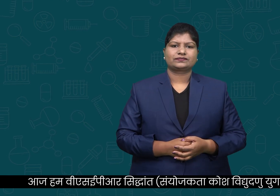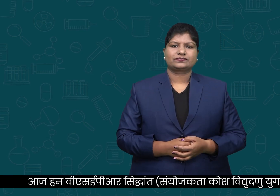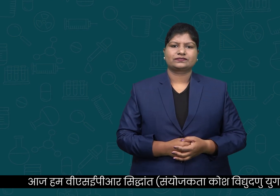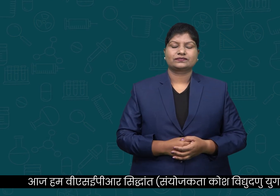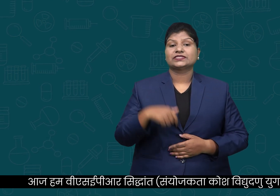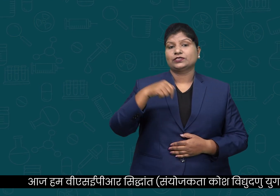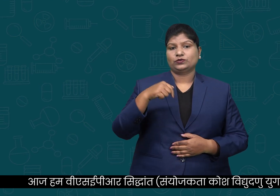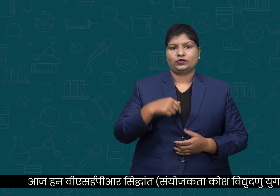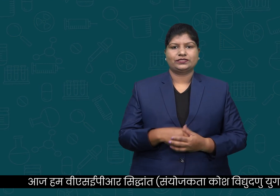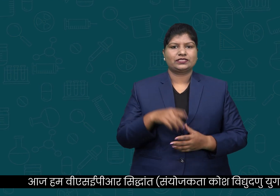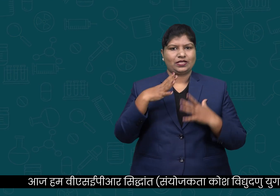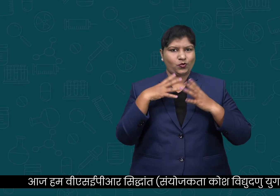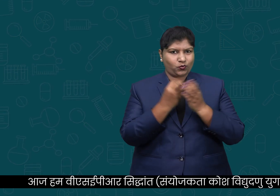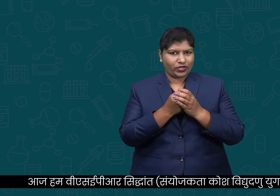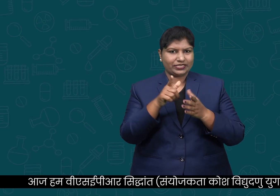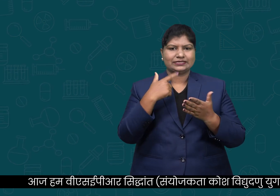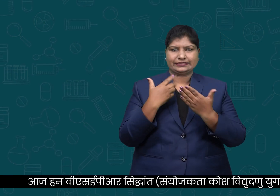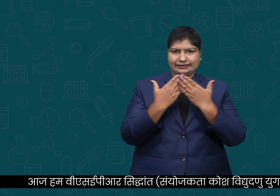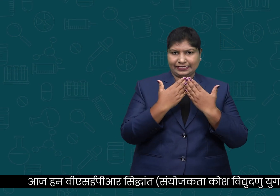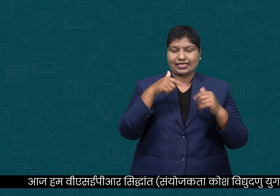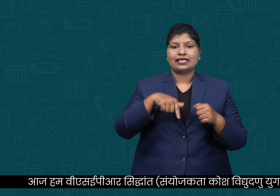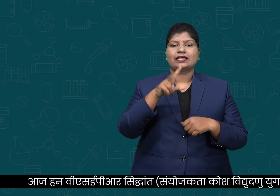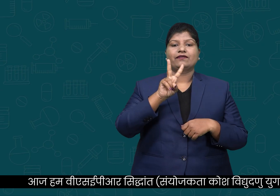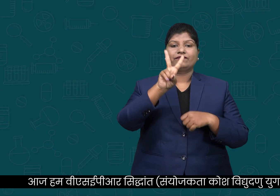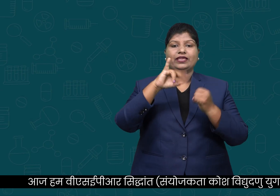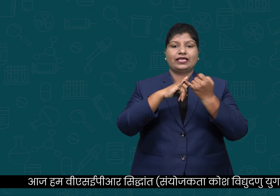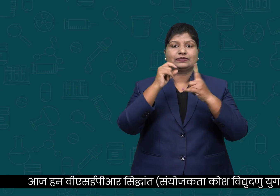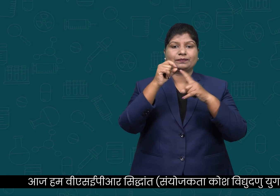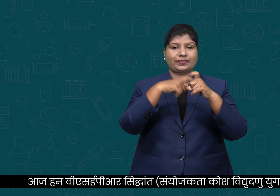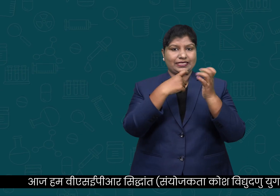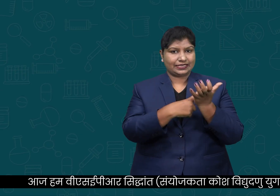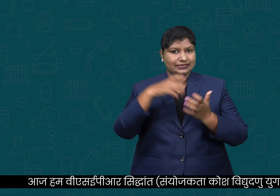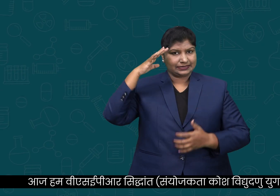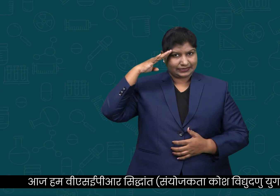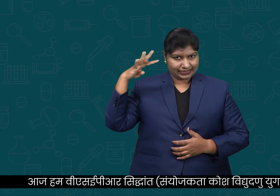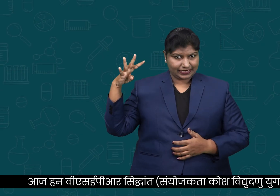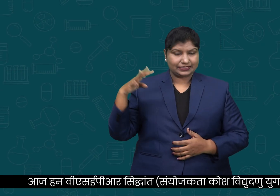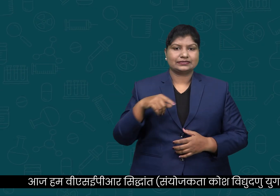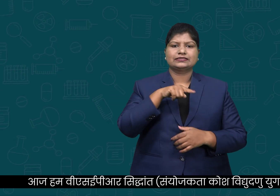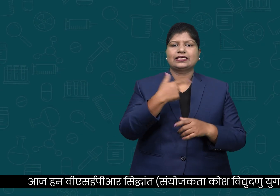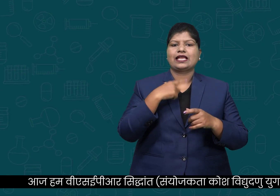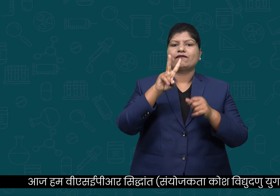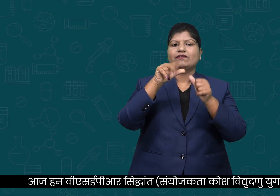आज हम VSEPR सिद्धांत, संयोजकता कोश विद्युधनु